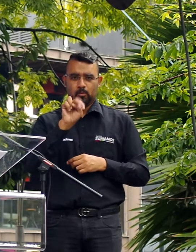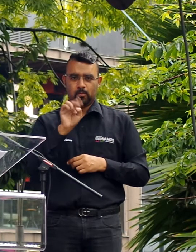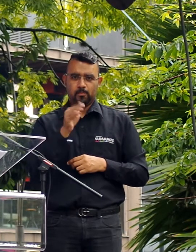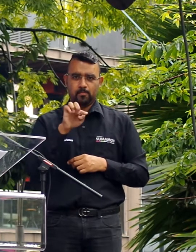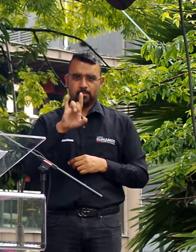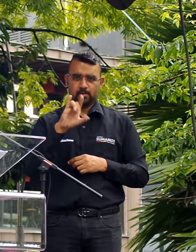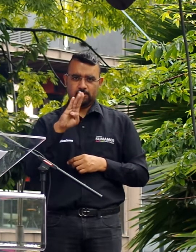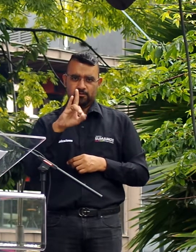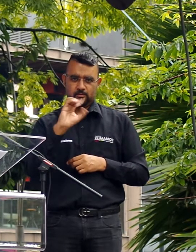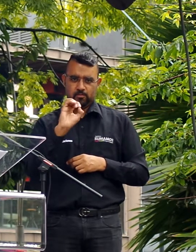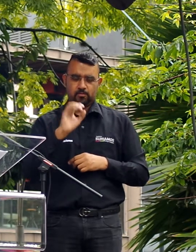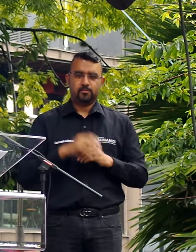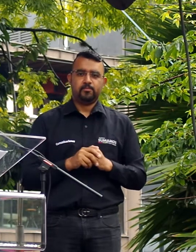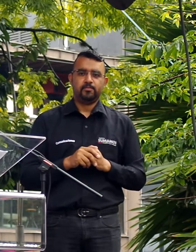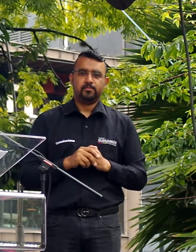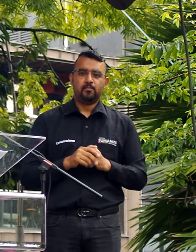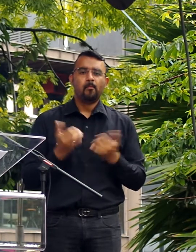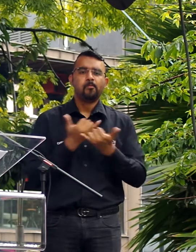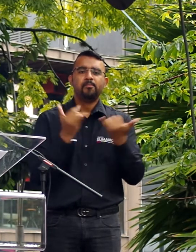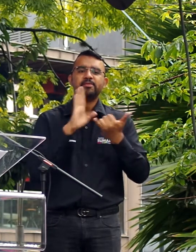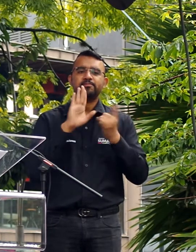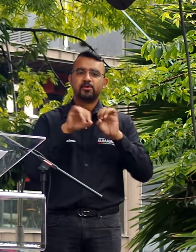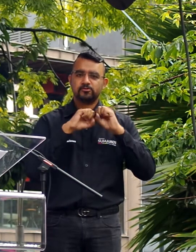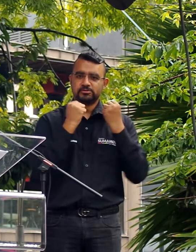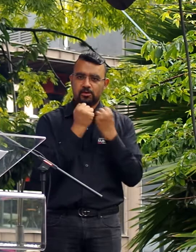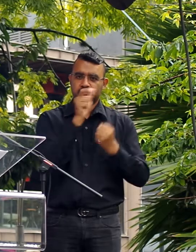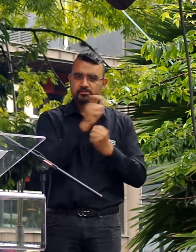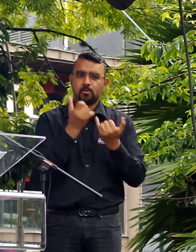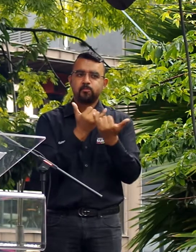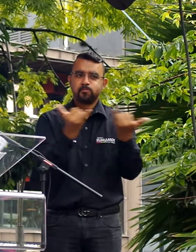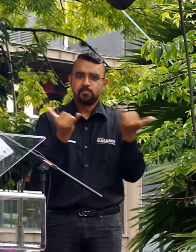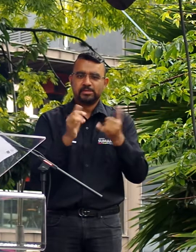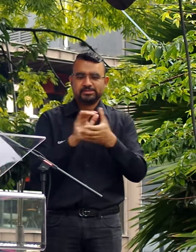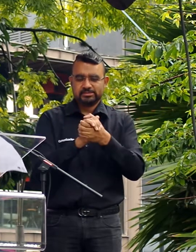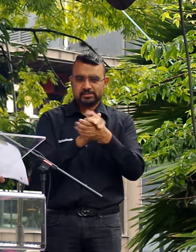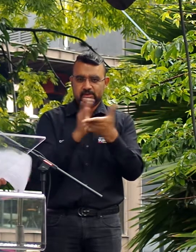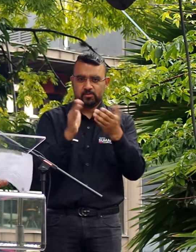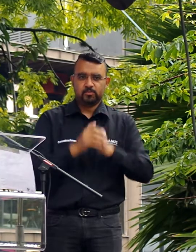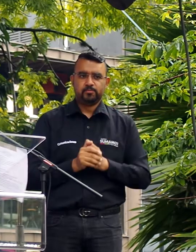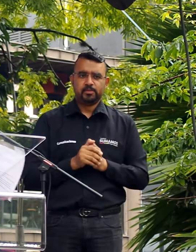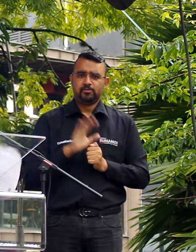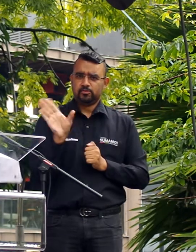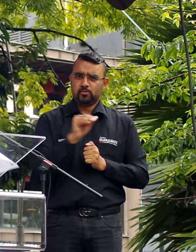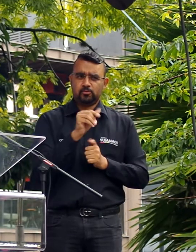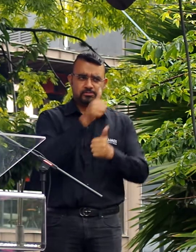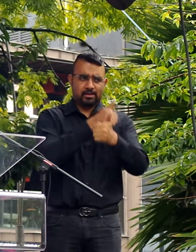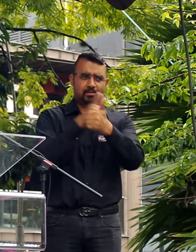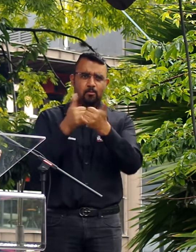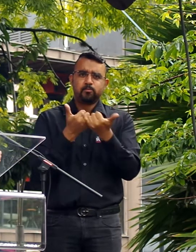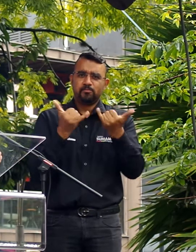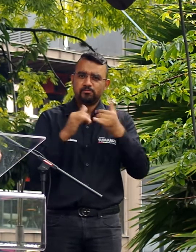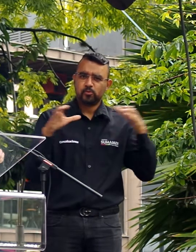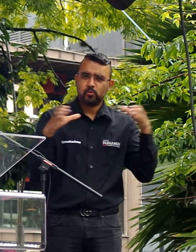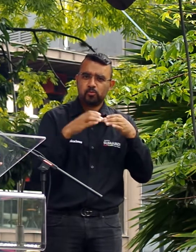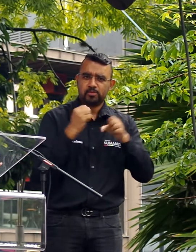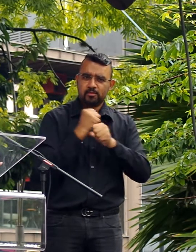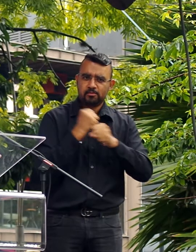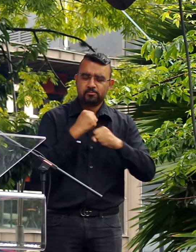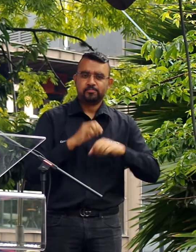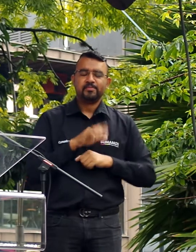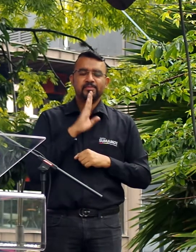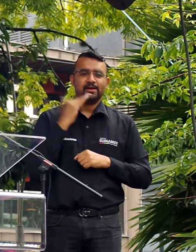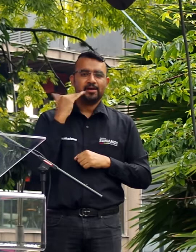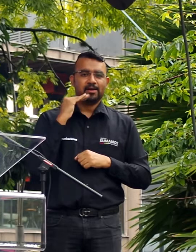Montoya Castañeda, a mis compañeros concejales, a Paula Andrea Taborde y a todo el equipo de trabajo, a Blanca